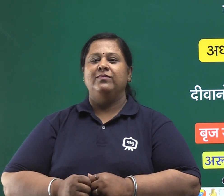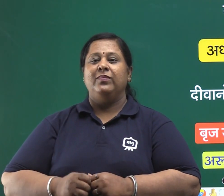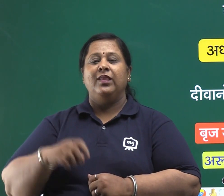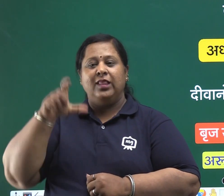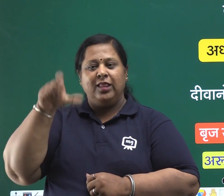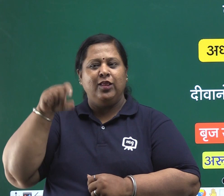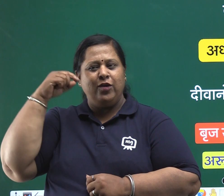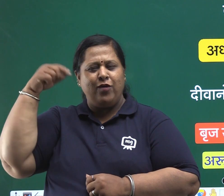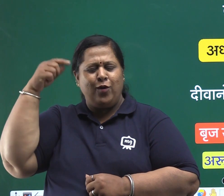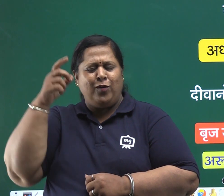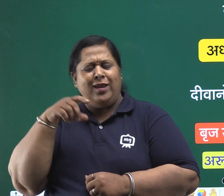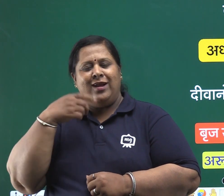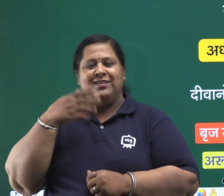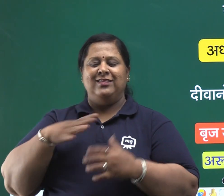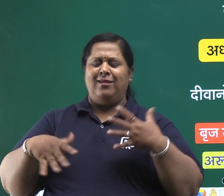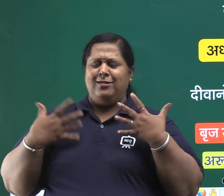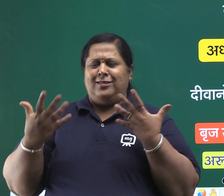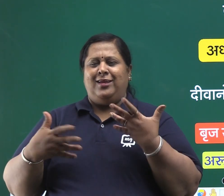दीवानों की हस्ती